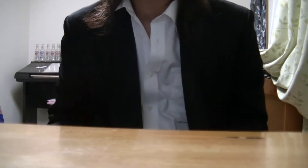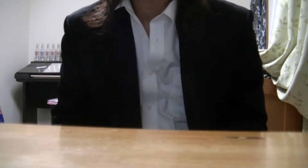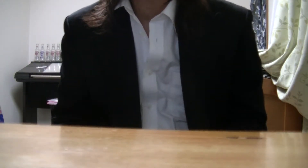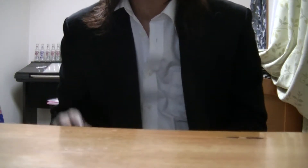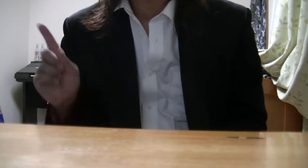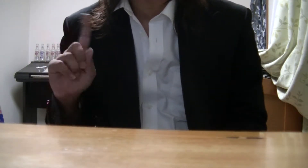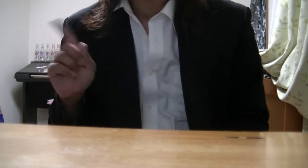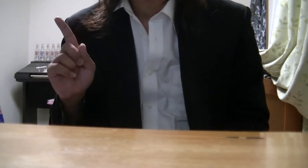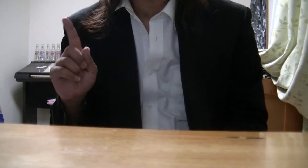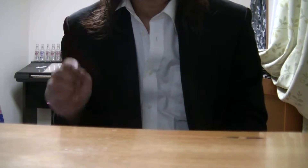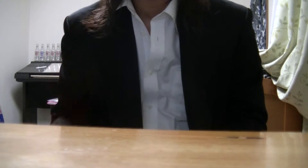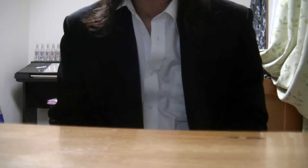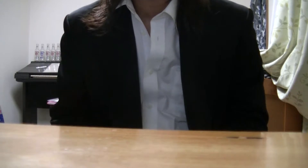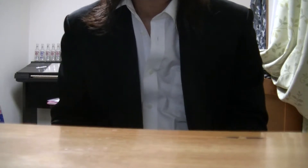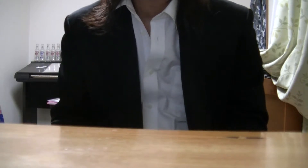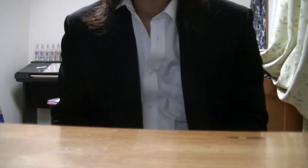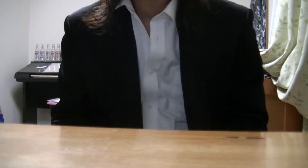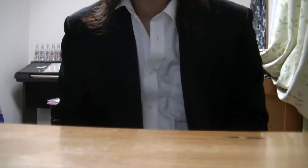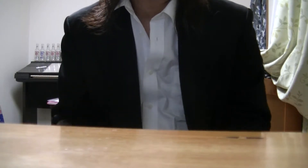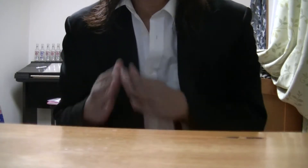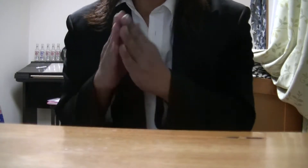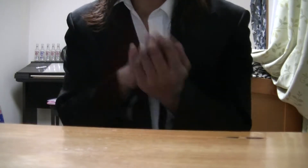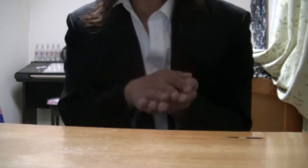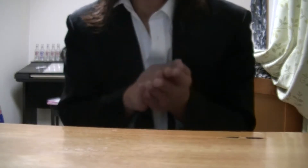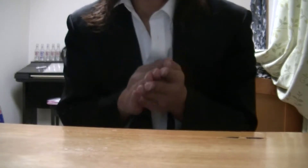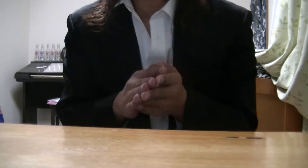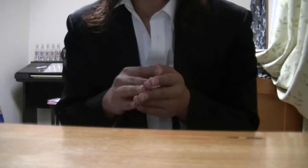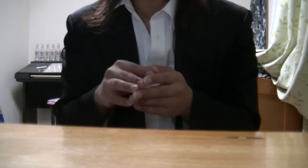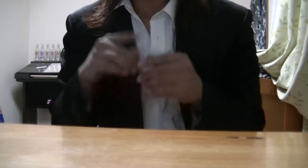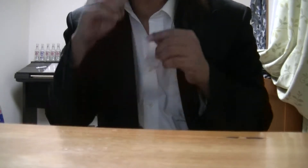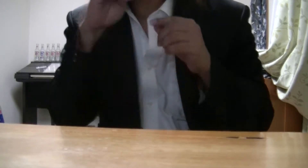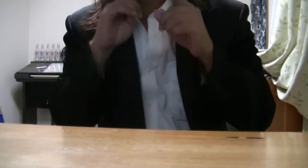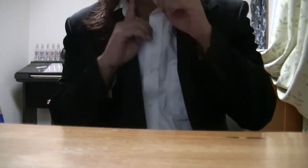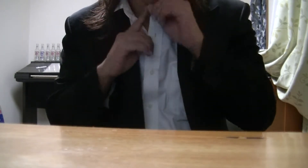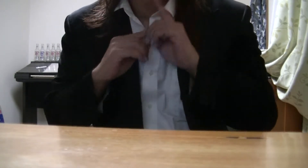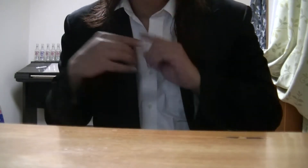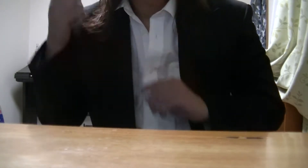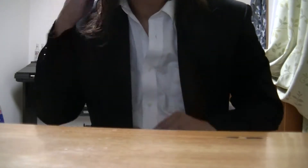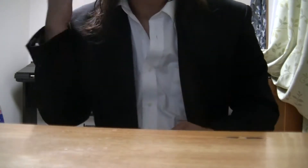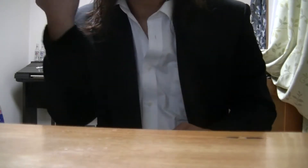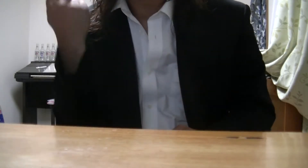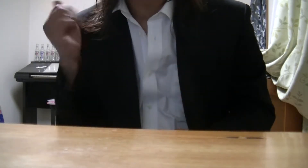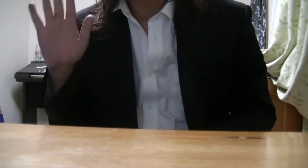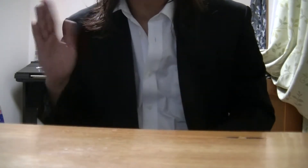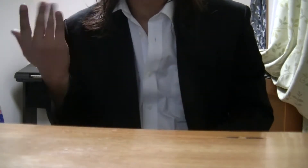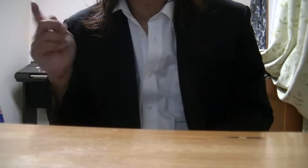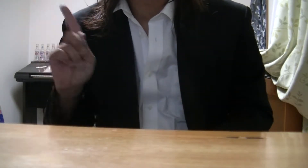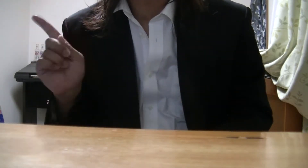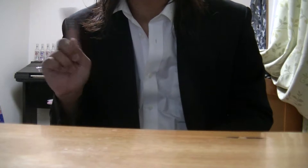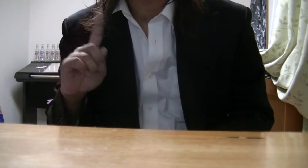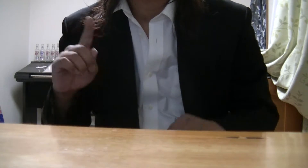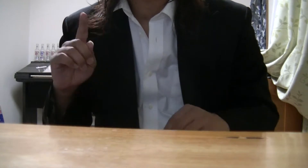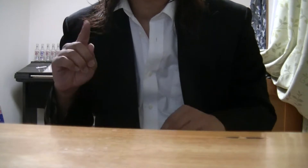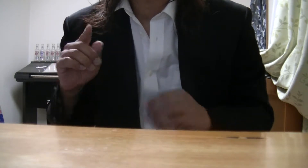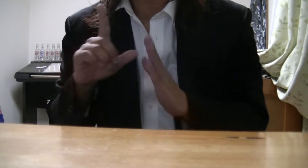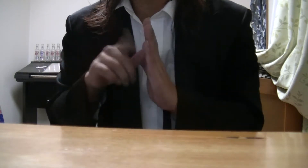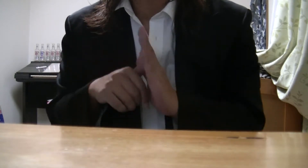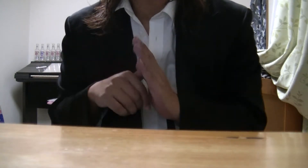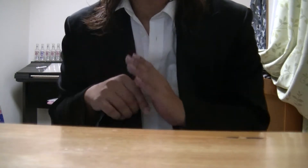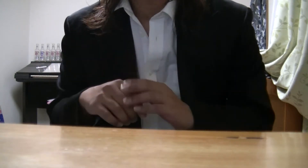ですかって、お亡くなりになったことが悲しくて泣くんなら分かるんですけど、なんでその時は泣かないで生きてる人がい